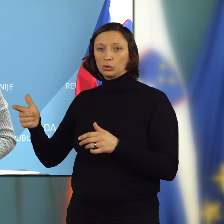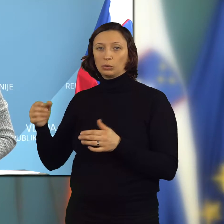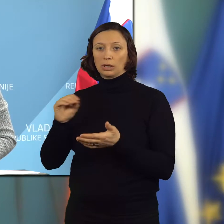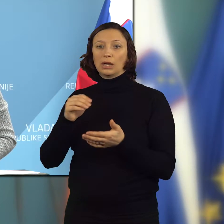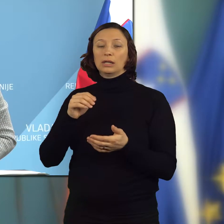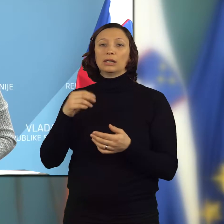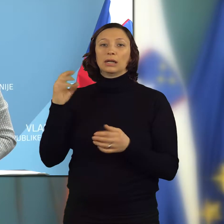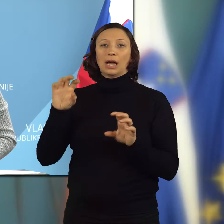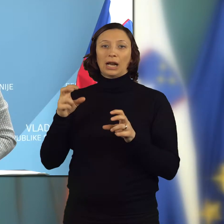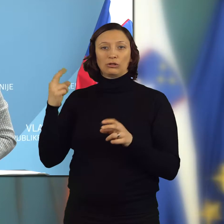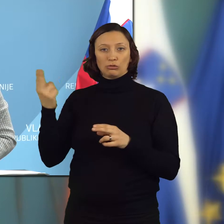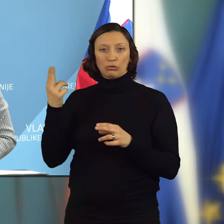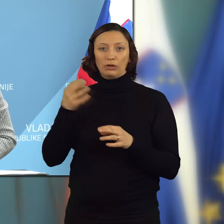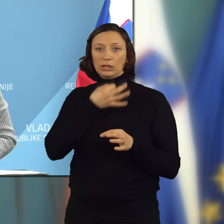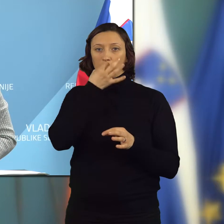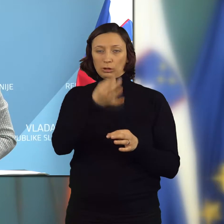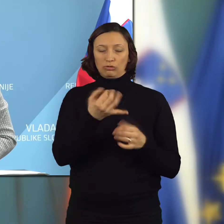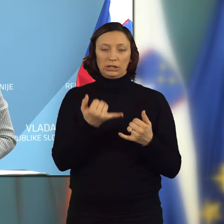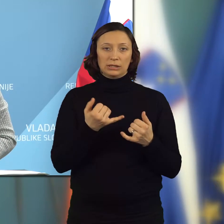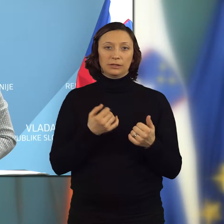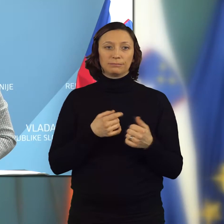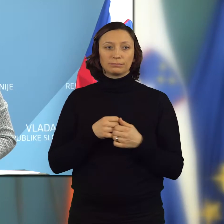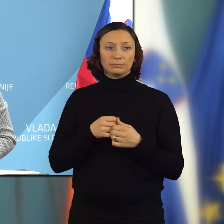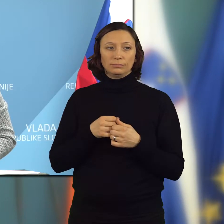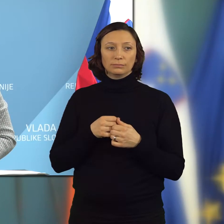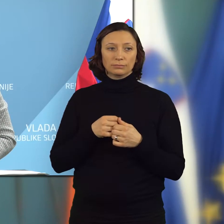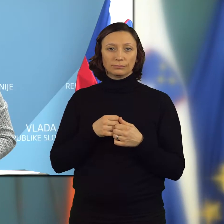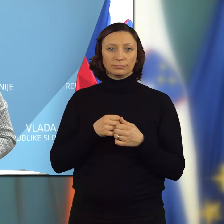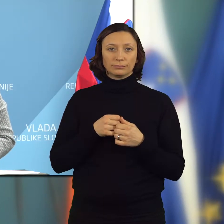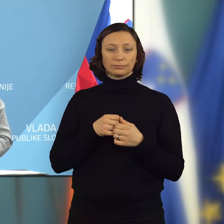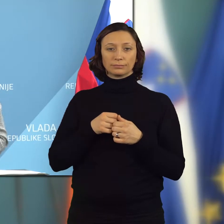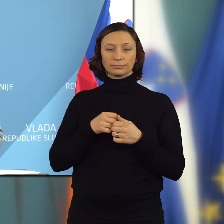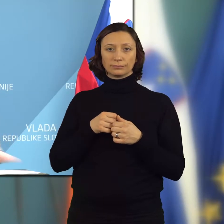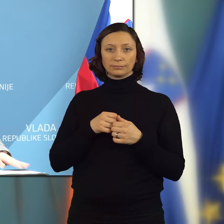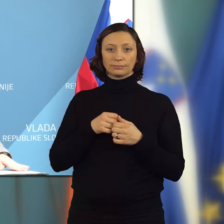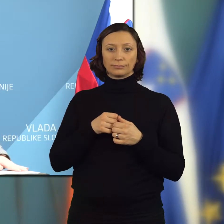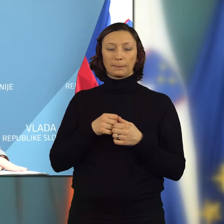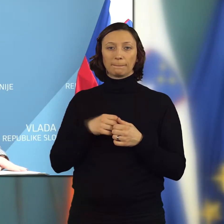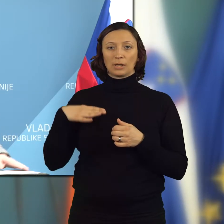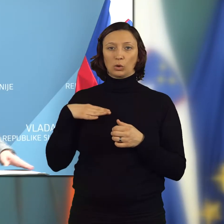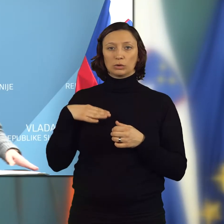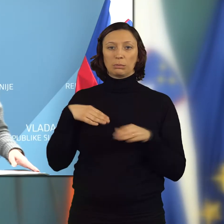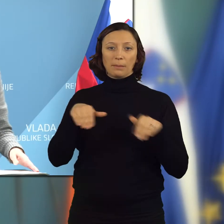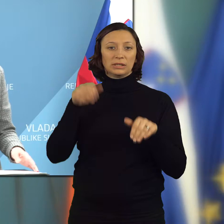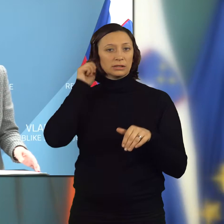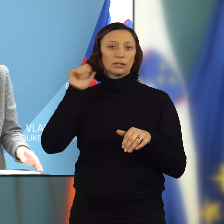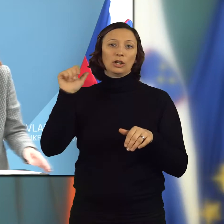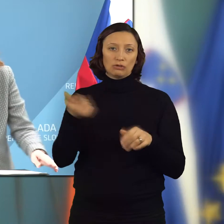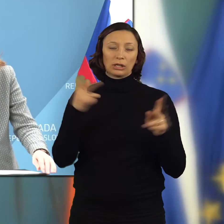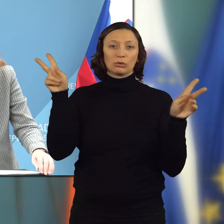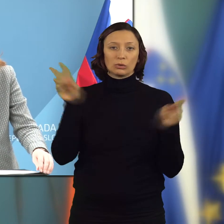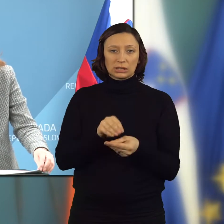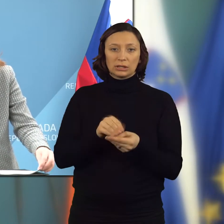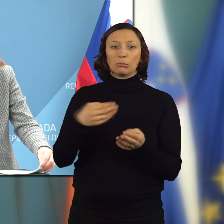vprašanja, najprej Radio Slovenija, potem Planet in ne nazadnje POP TV. Ja, Nataša Molec, Radio Slovenija. Gospa ministrica, lahko še